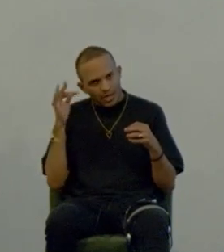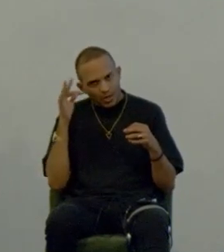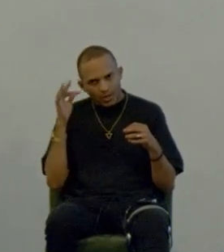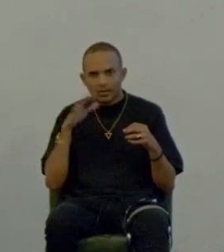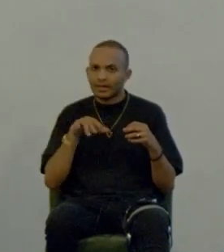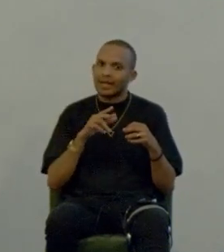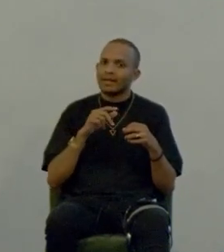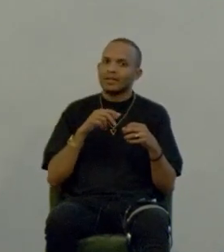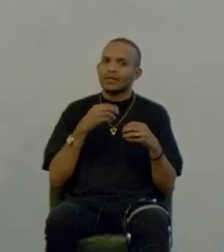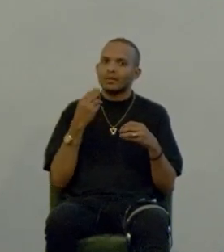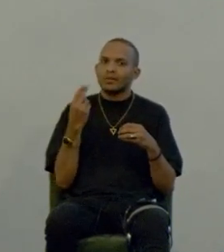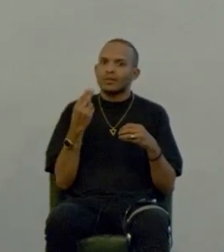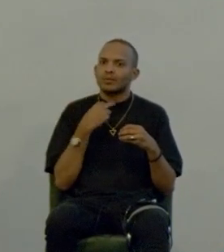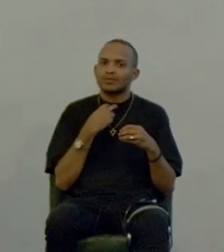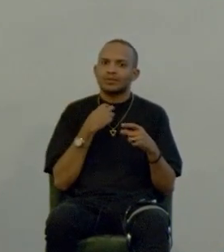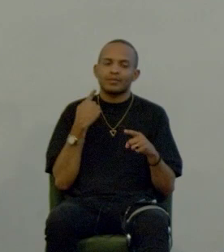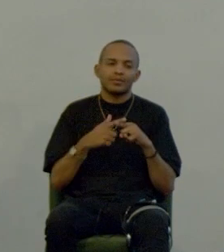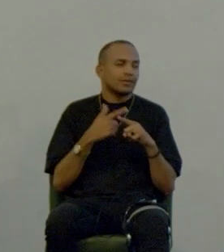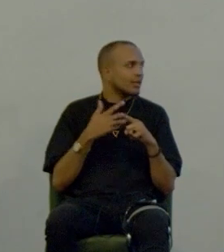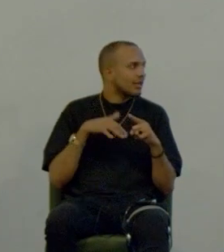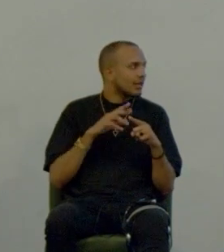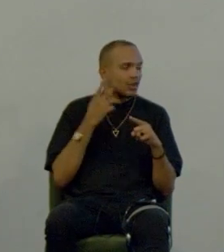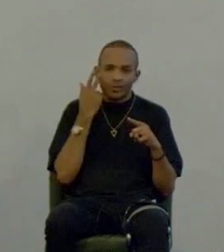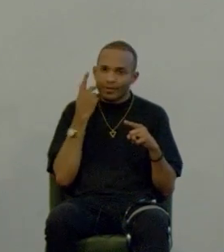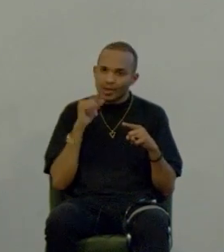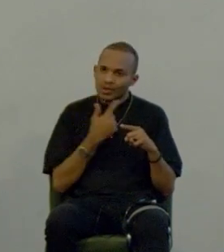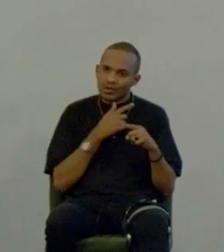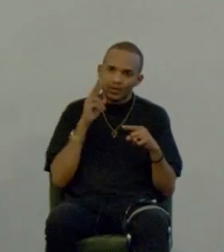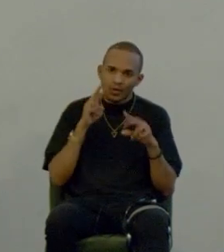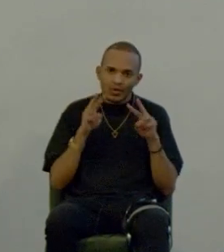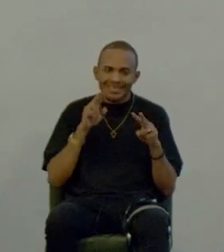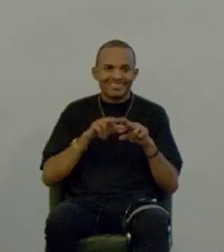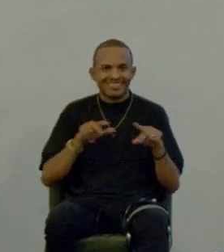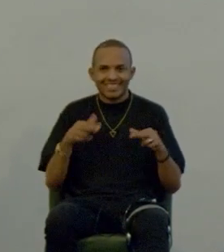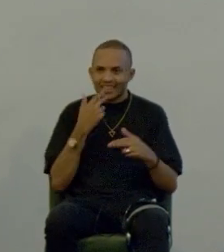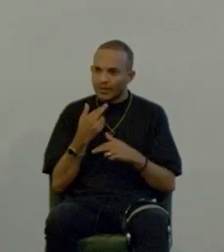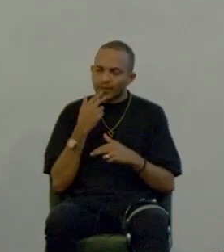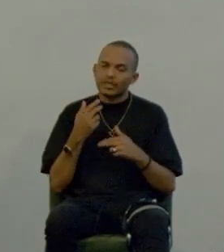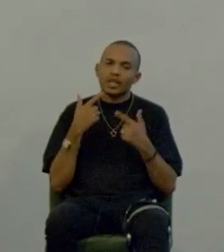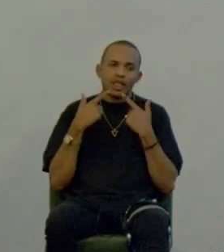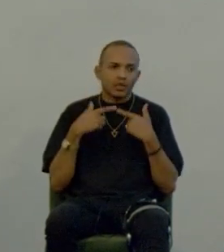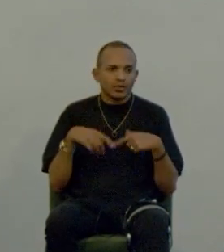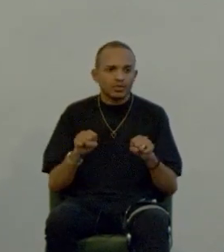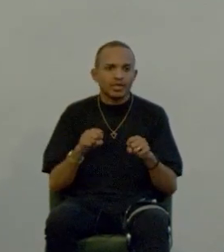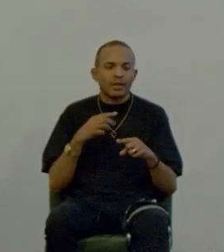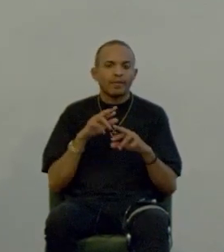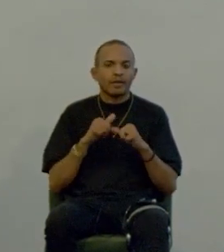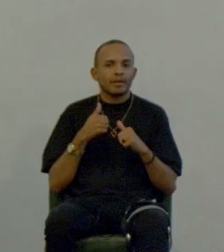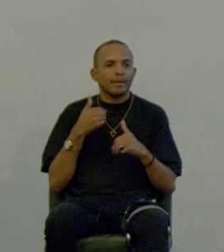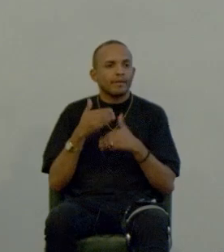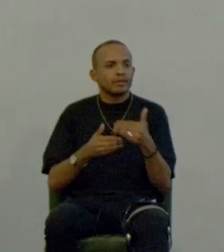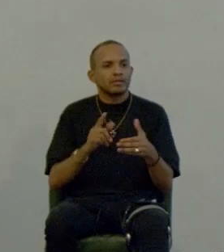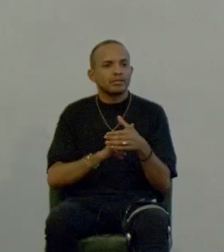ela não deveria existir dessa maneira. Porque normalmente, quando a gente olha para a diversidade linguística, ela ocorre como consequência de um processo